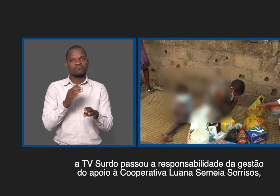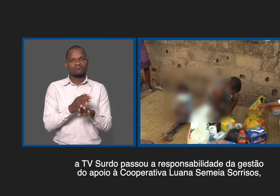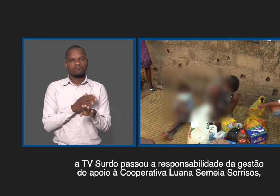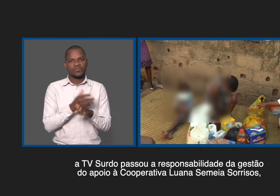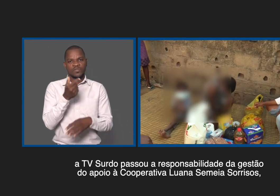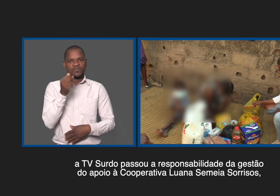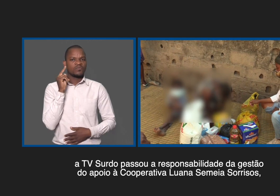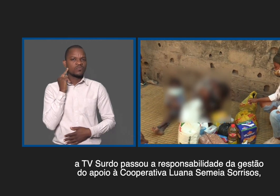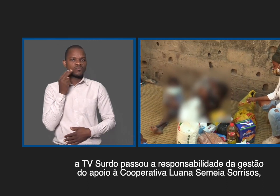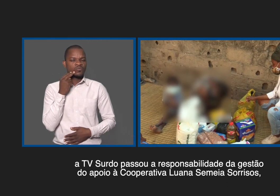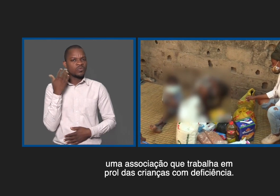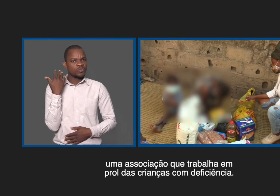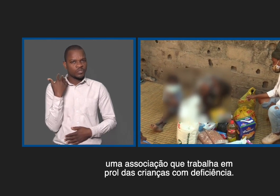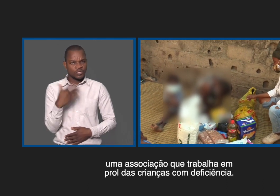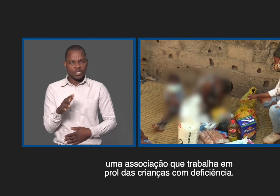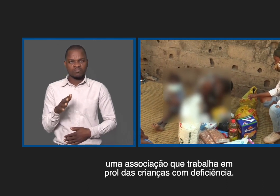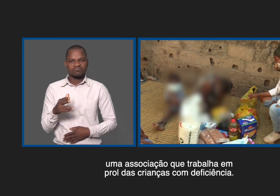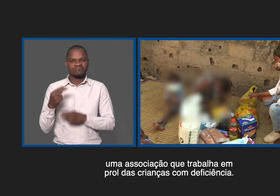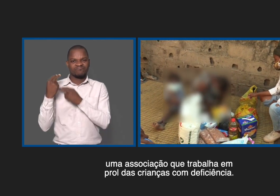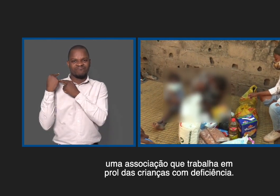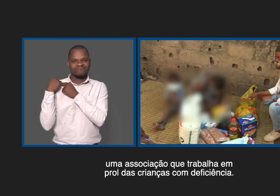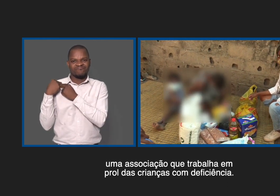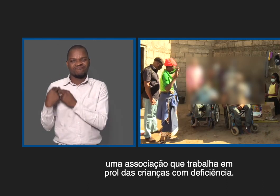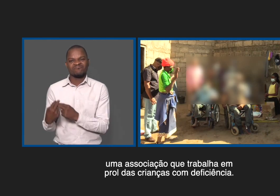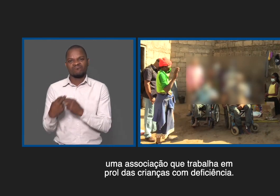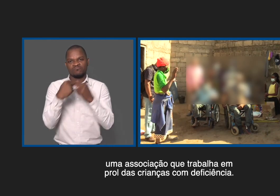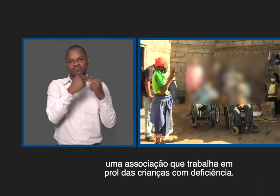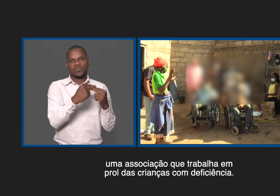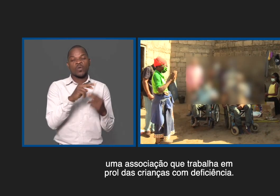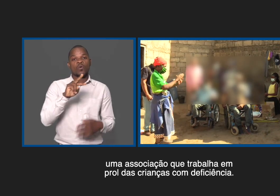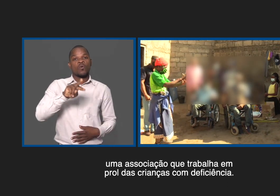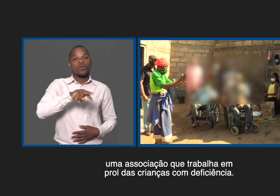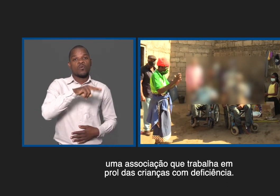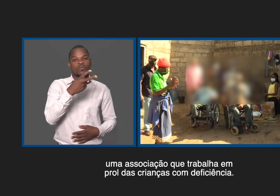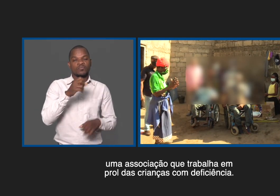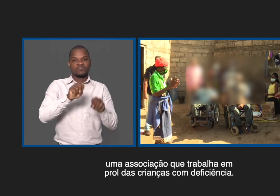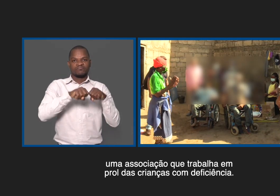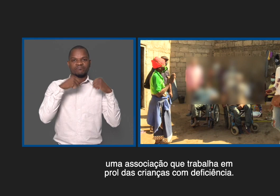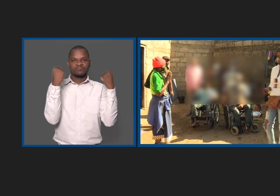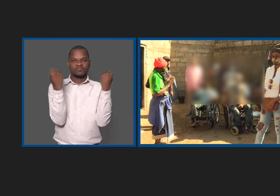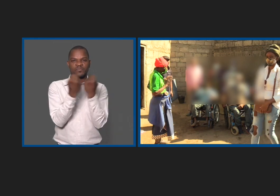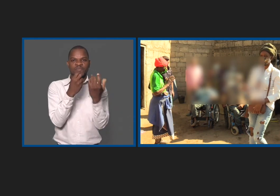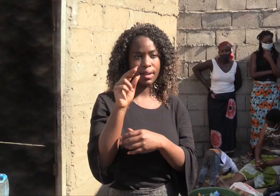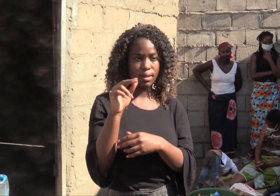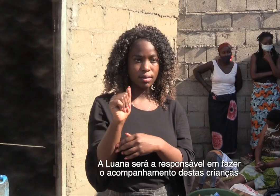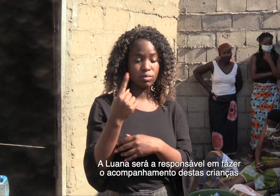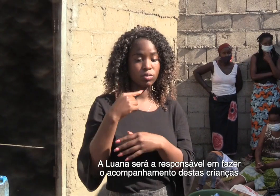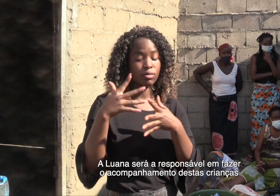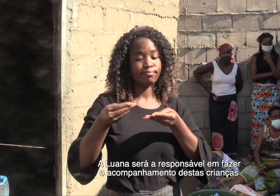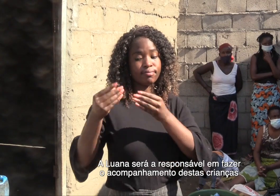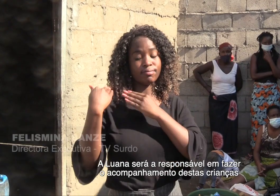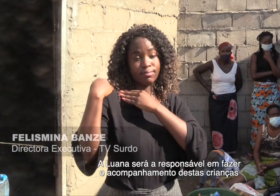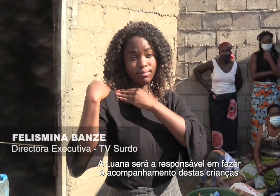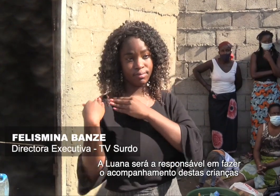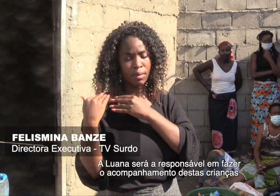Semeia Sorrisos, uma associação que trabalha em prol das crianças com deficiência. A